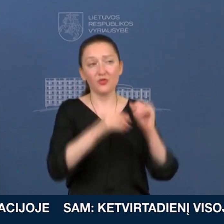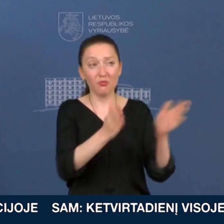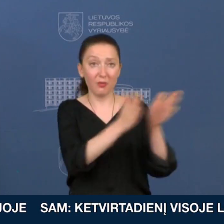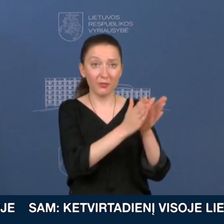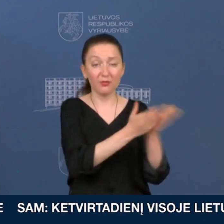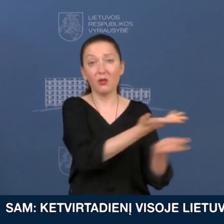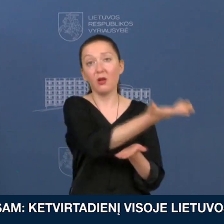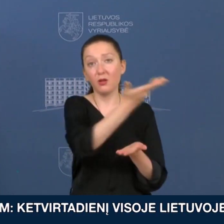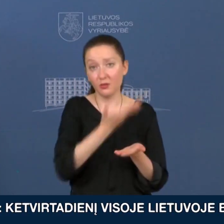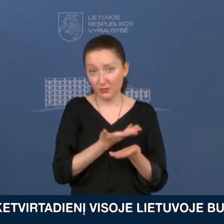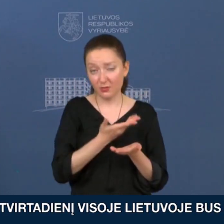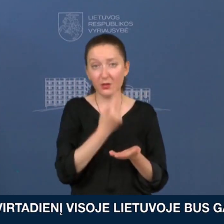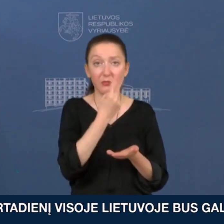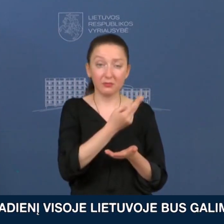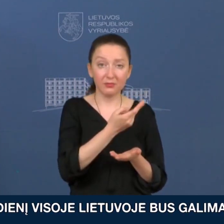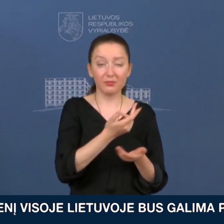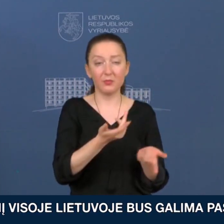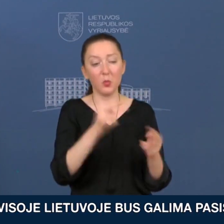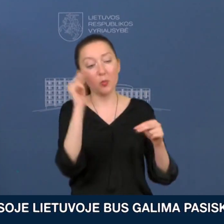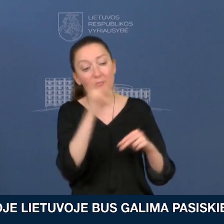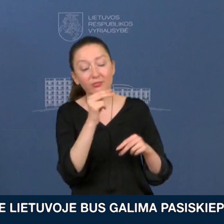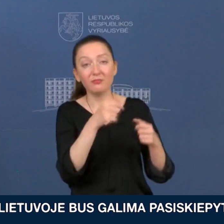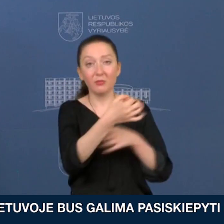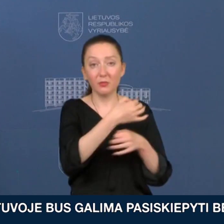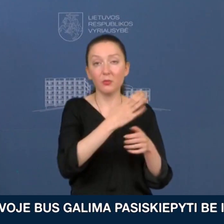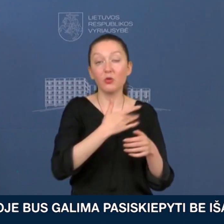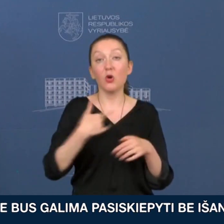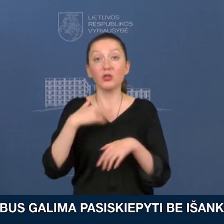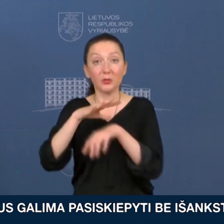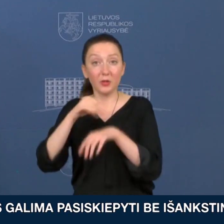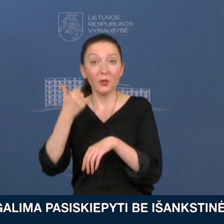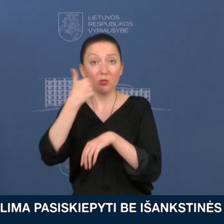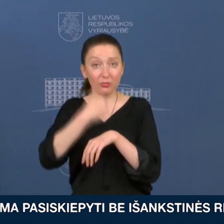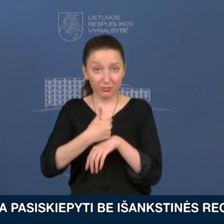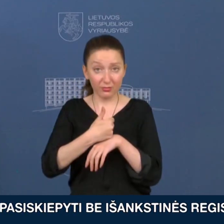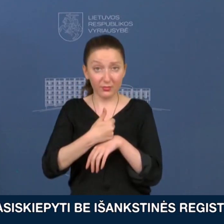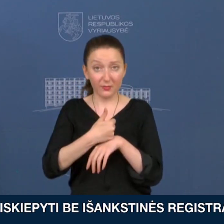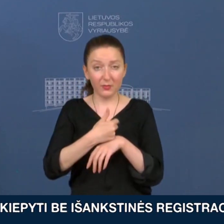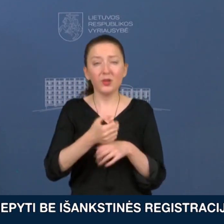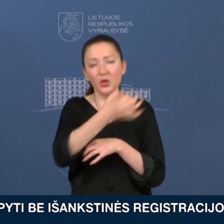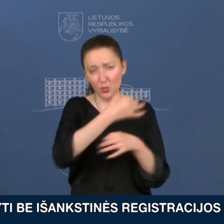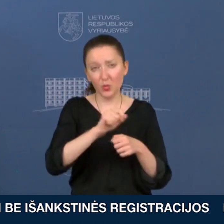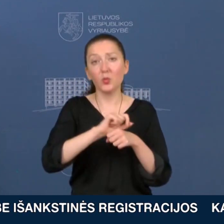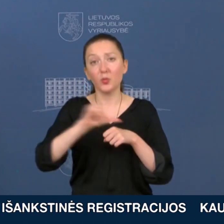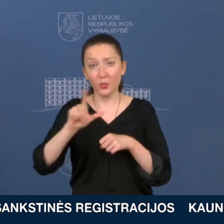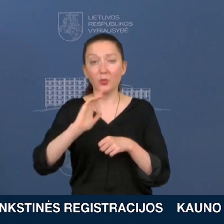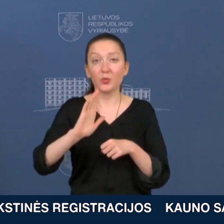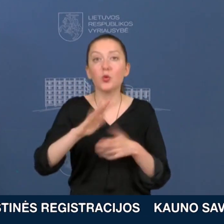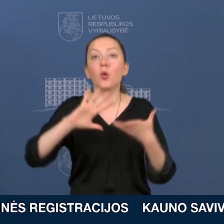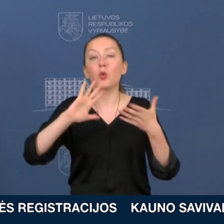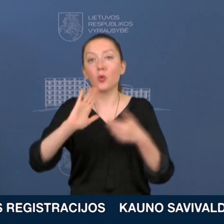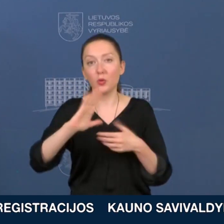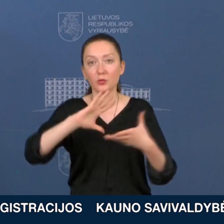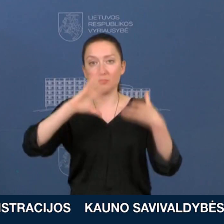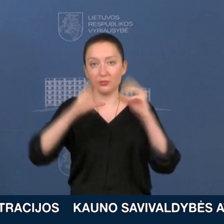tai tuomet vyriausybė jau specifiškai savo požiūrių pažiūrės. O aš kaip Seimo narė manau, kad diskusija gali prasidėti, o koks bus galutinis